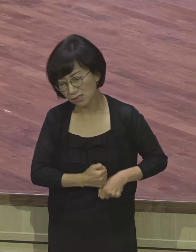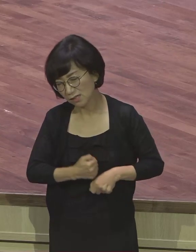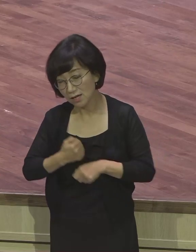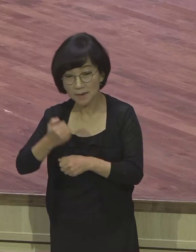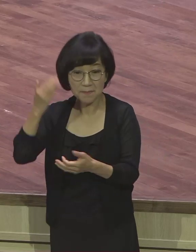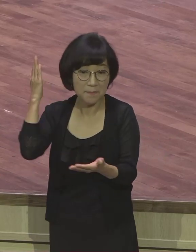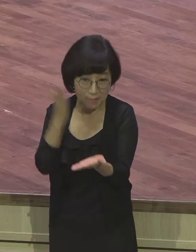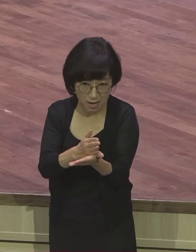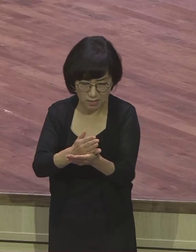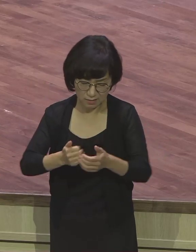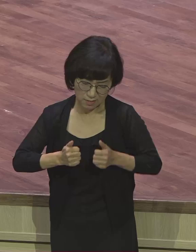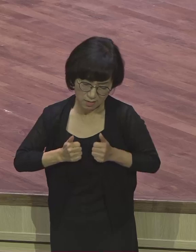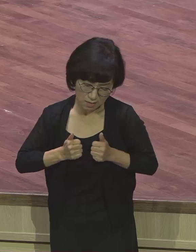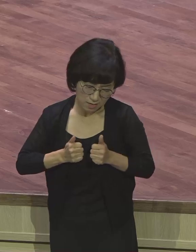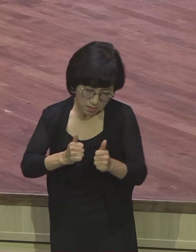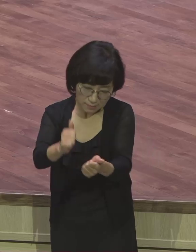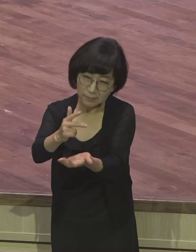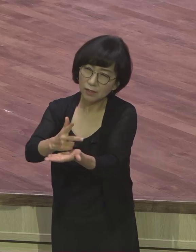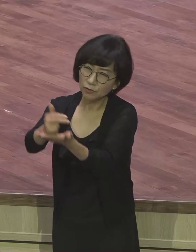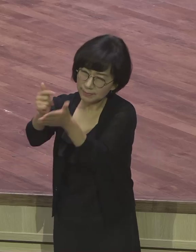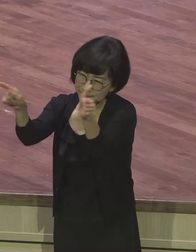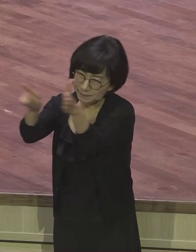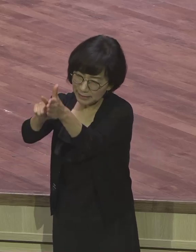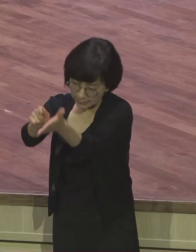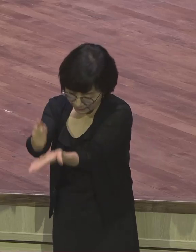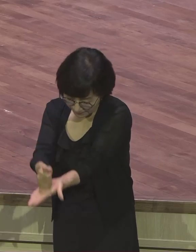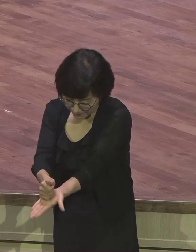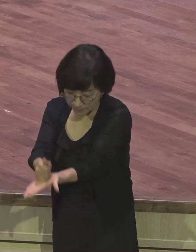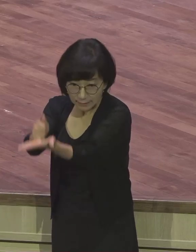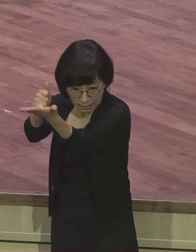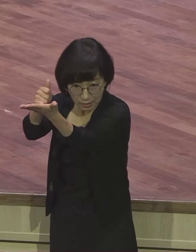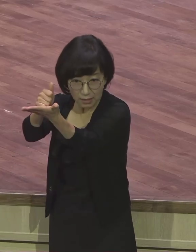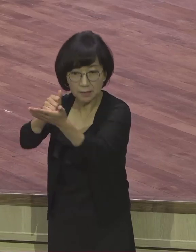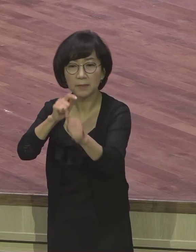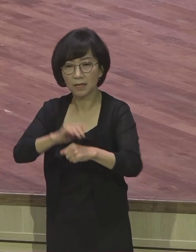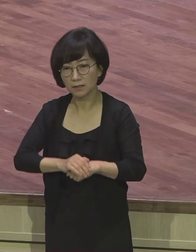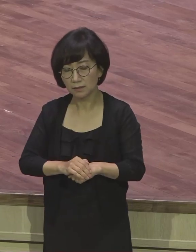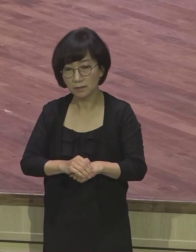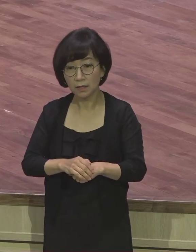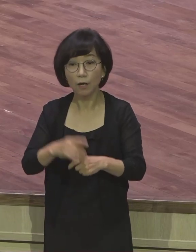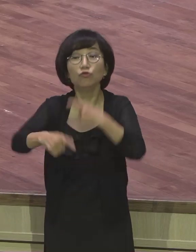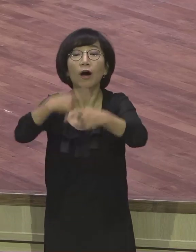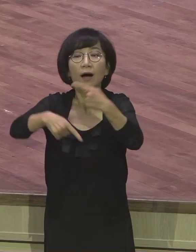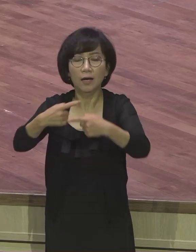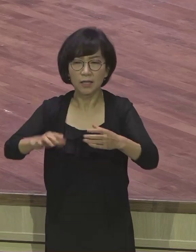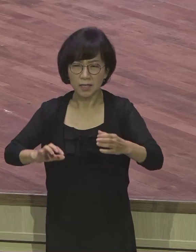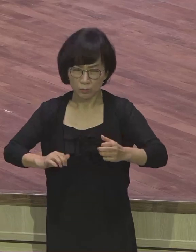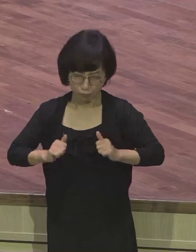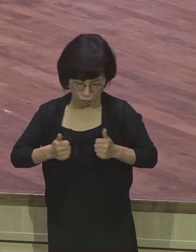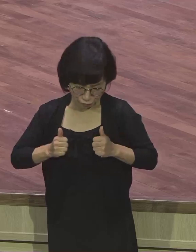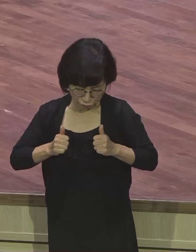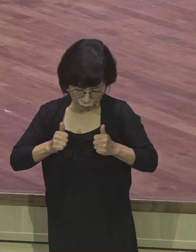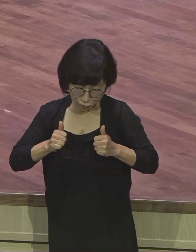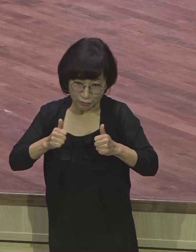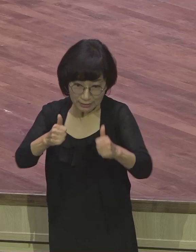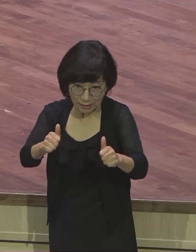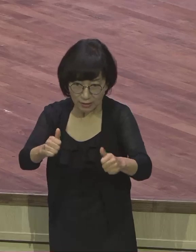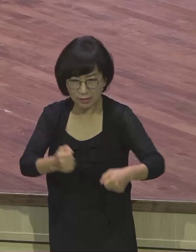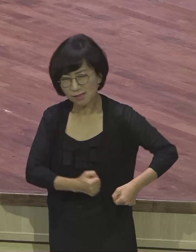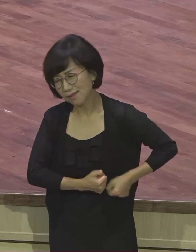열심을 품고 주를 섬겨라 그랬어. 한번 해볼까요? 부지런하여 게으르지